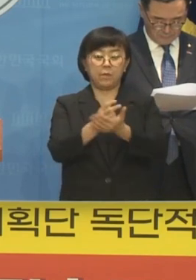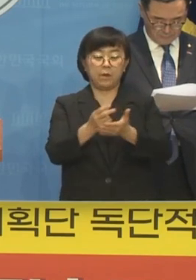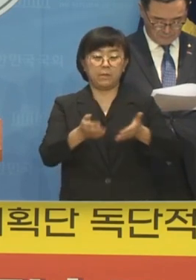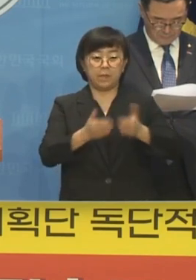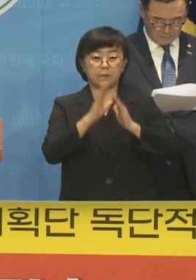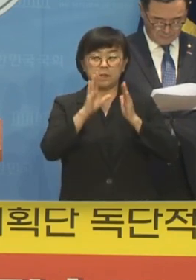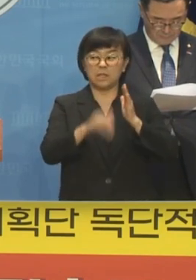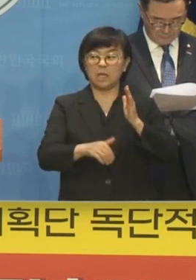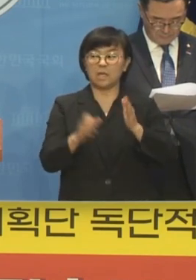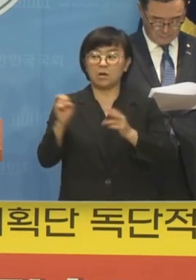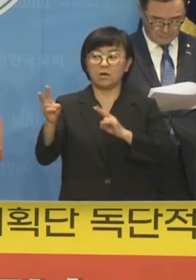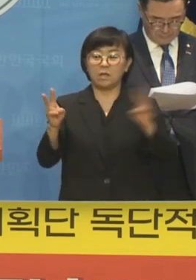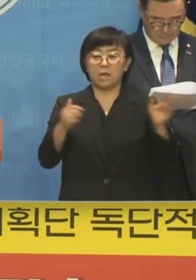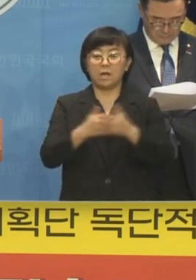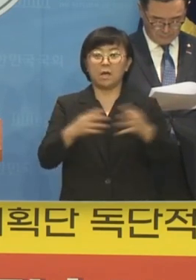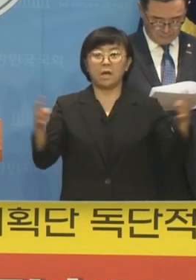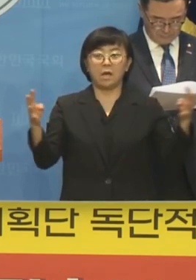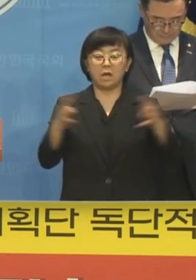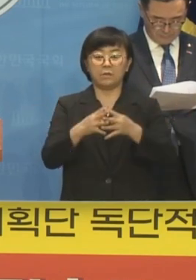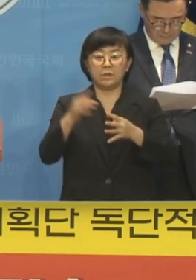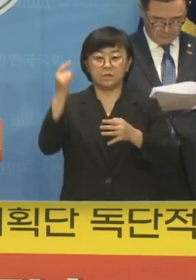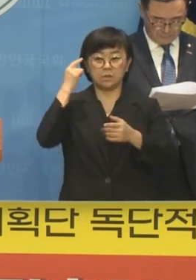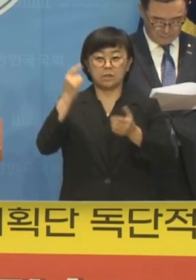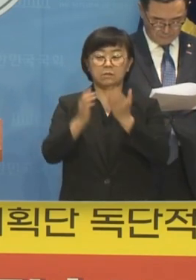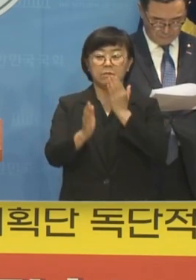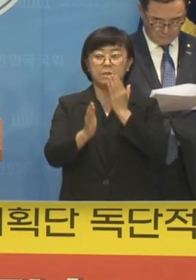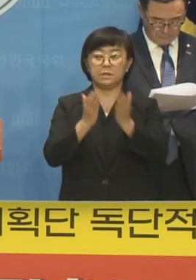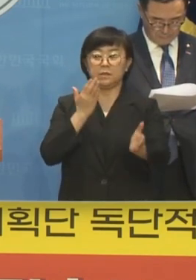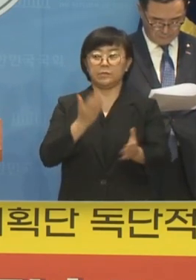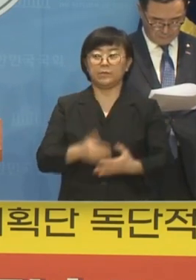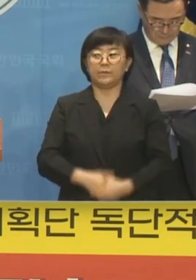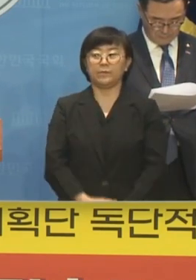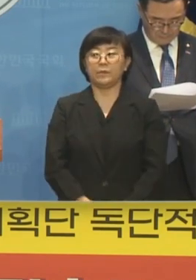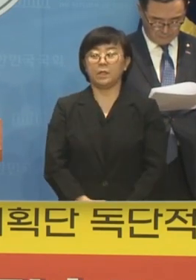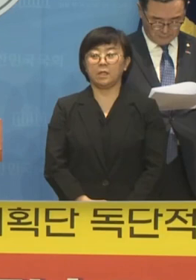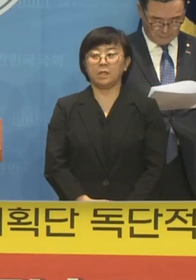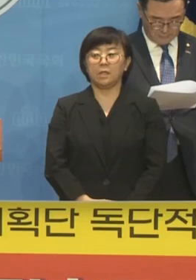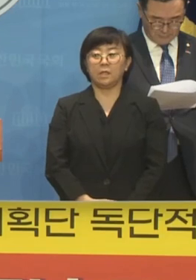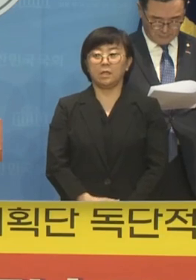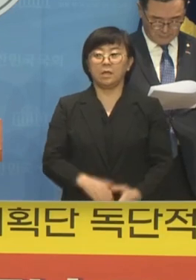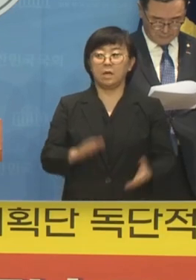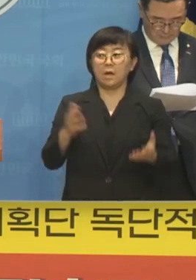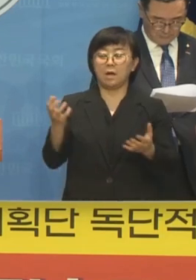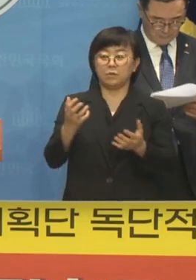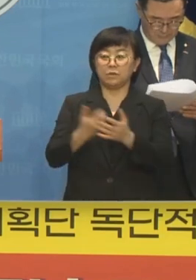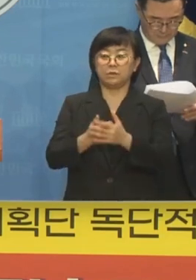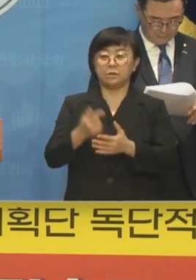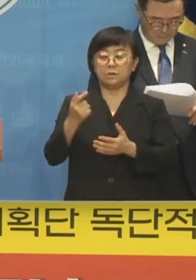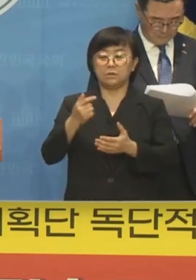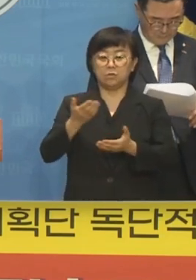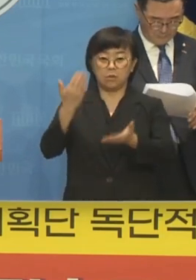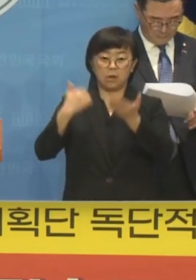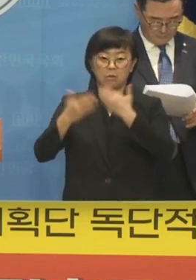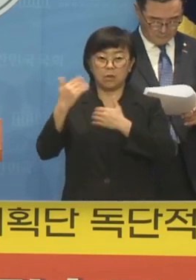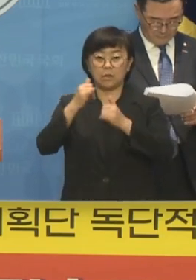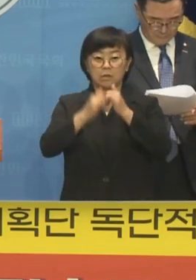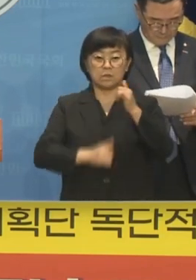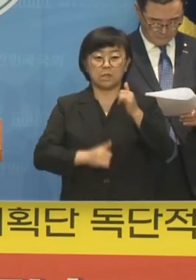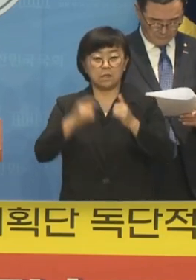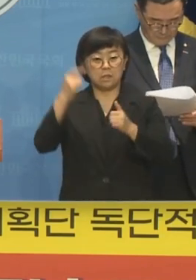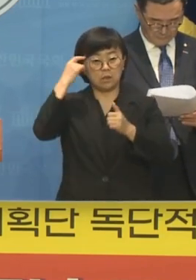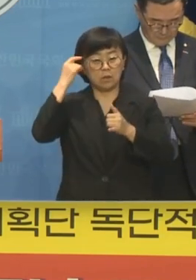당시 여야 합의 정신에도 위배된 것입니다. 더 이상 아픈 과거의 역사를